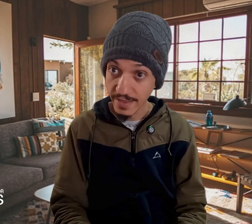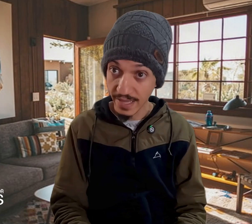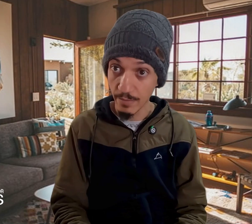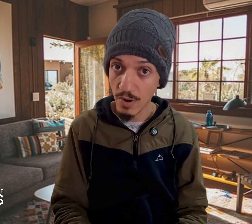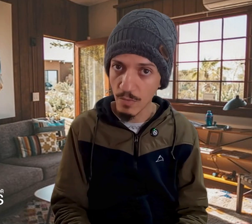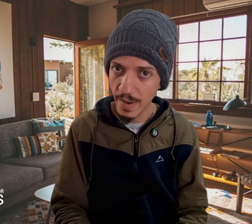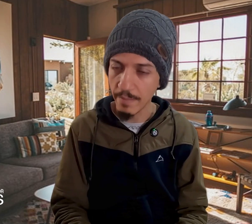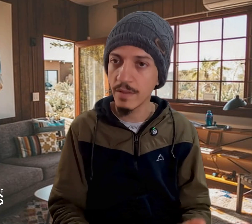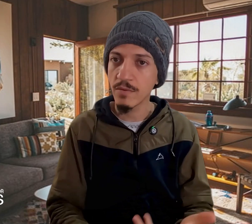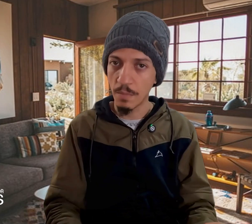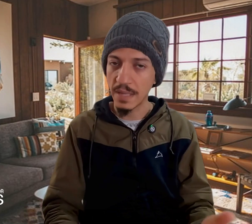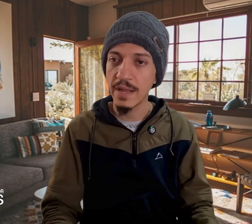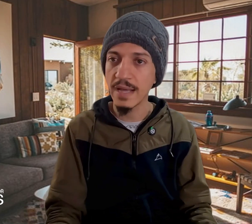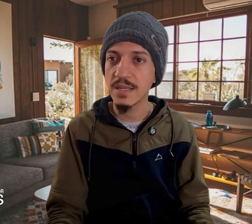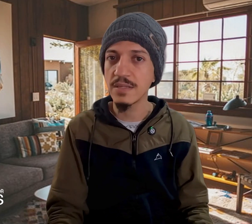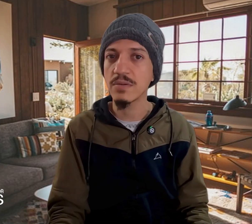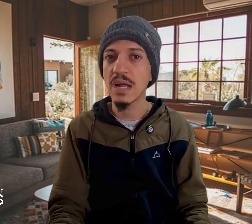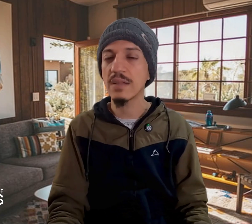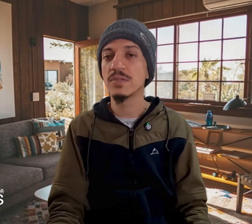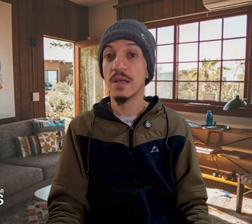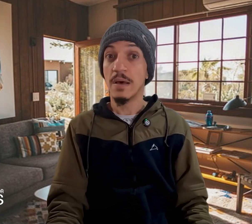meu acompanhamento com materiais selecionados,